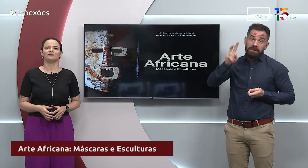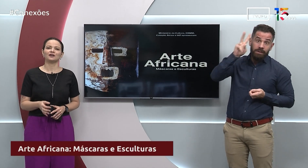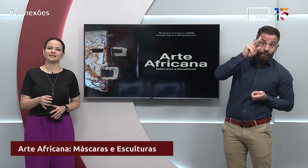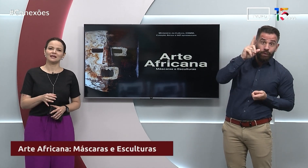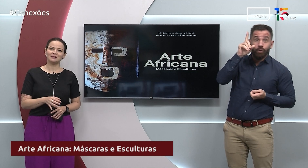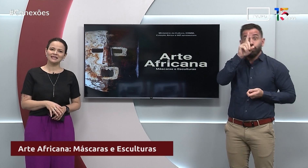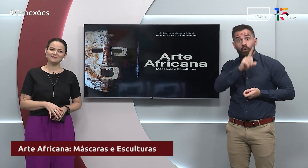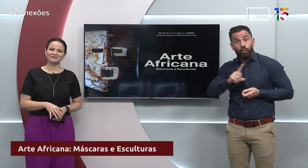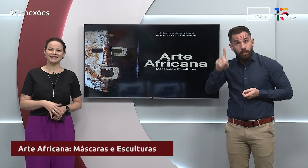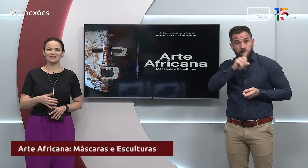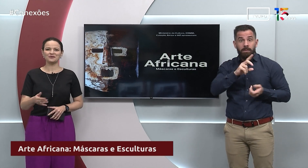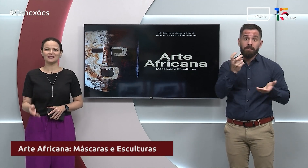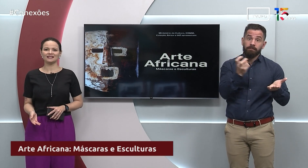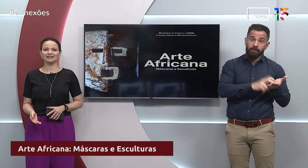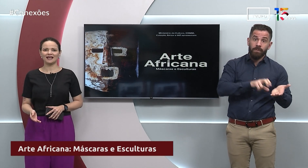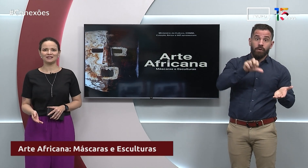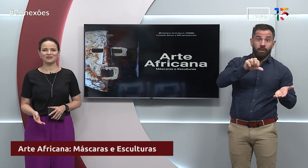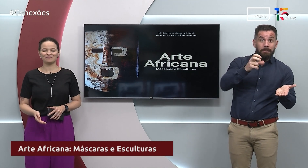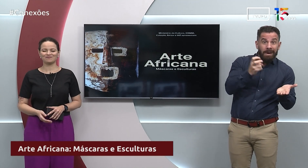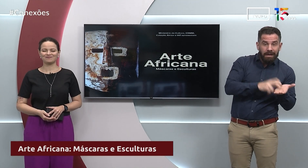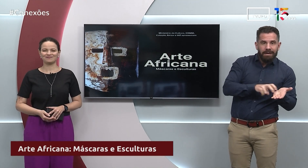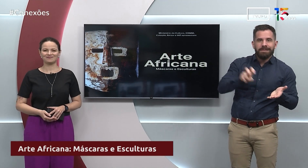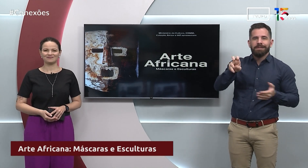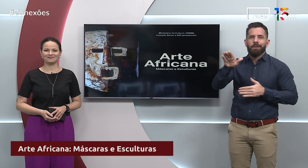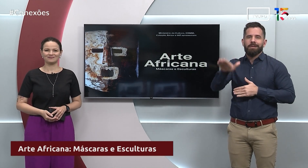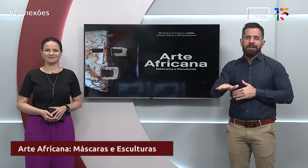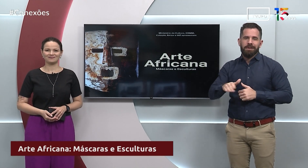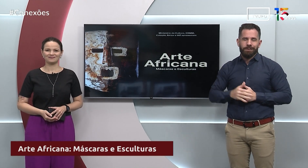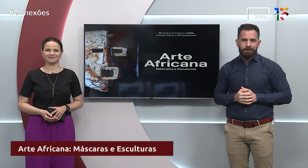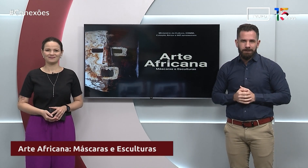das 9 horas da manhã às 5 horas da tarde.